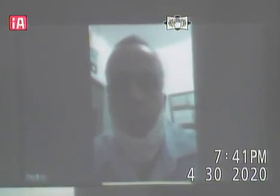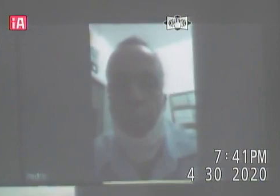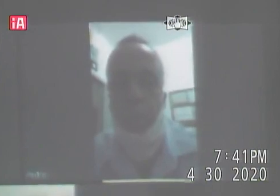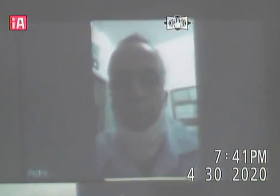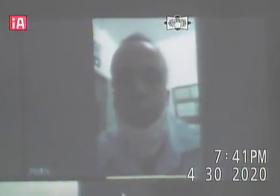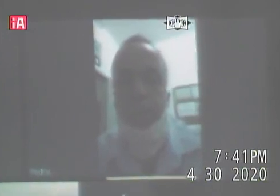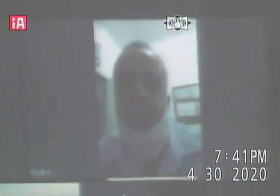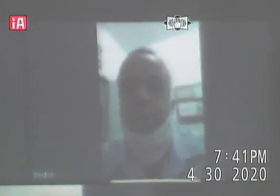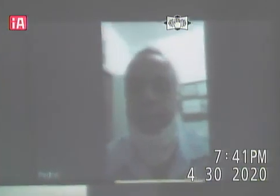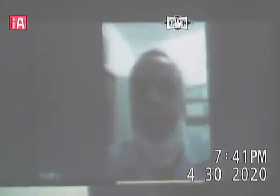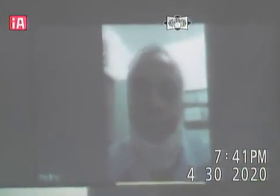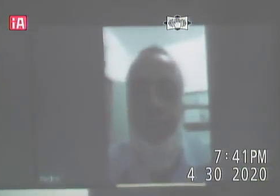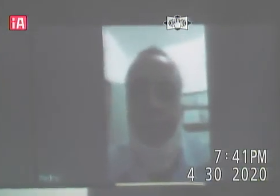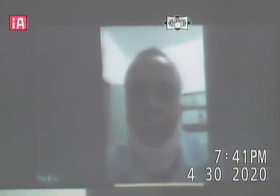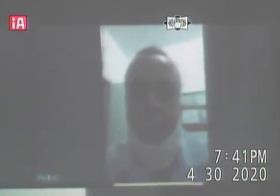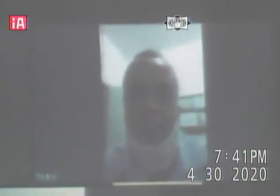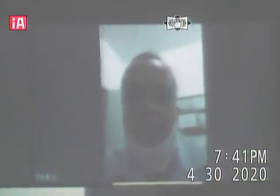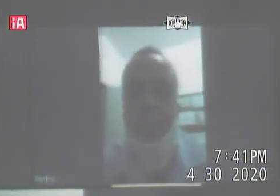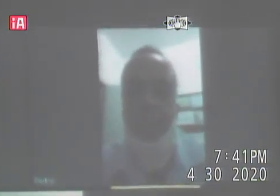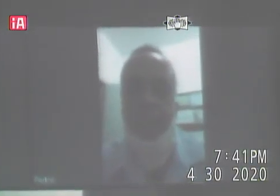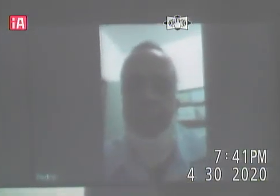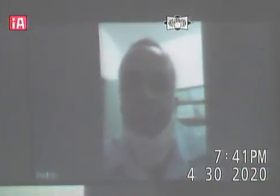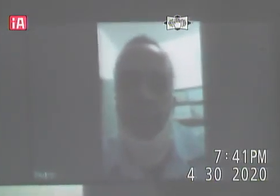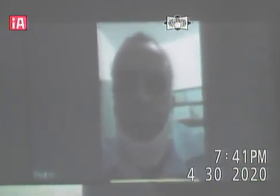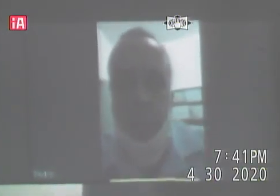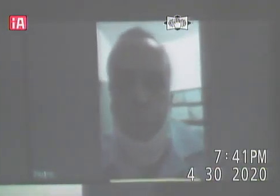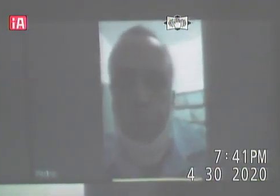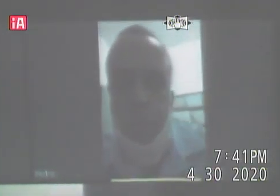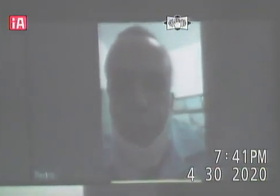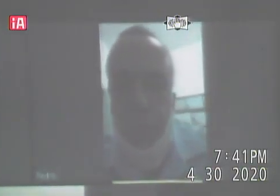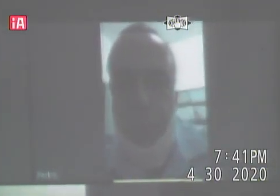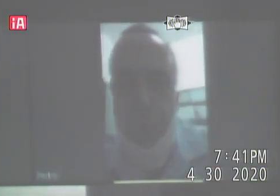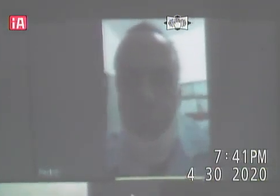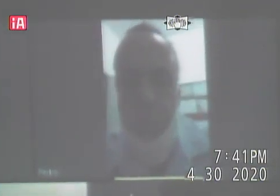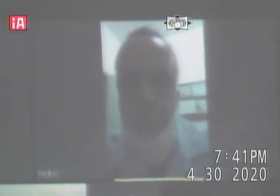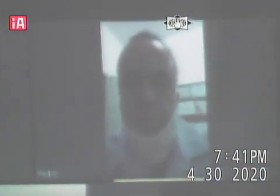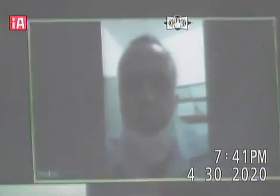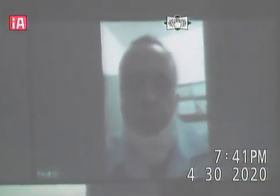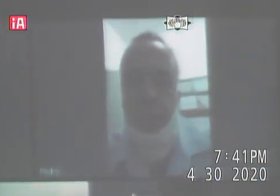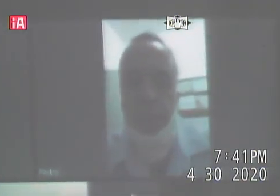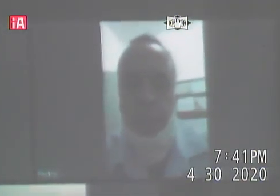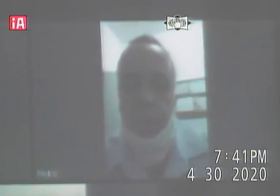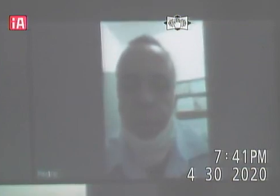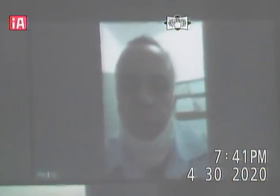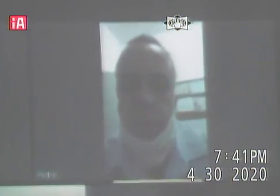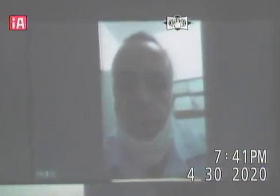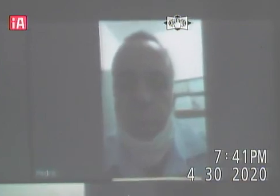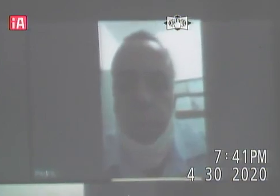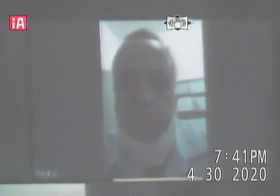que chegou à cidade de Valença causou um transtorno imenso.